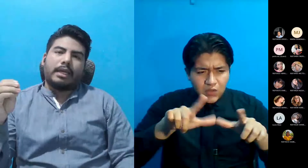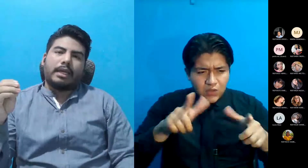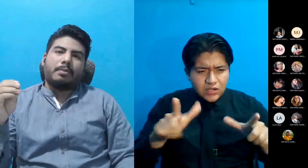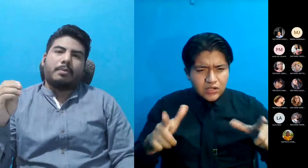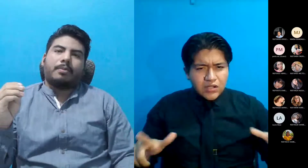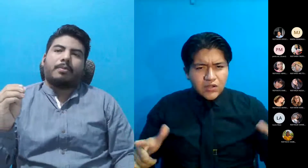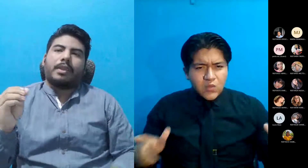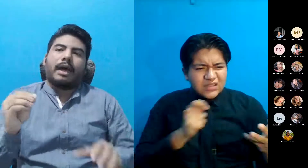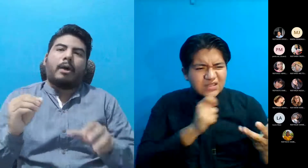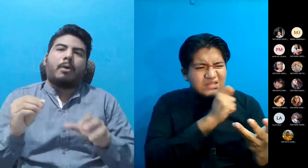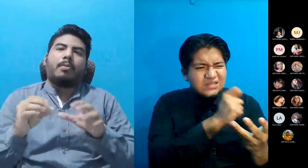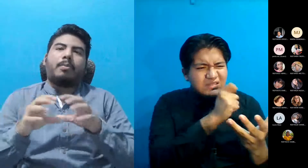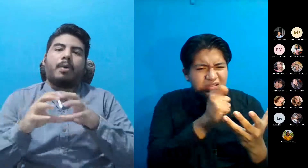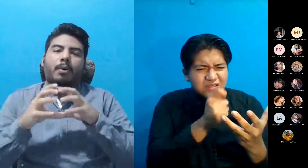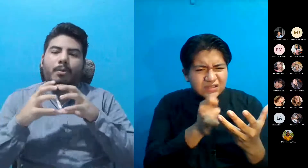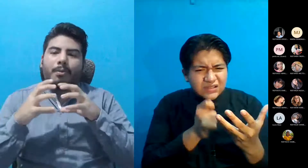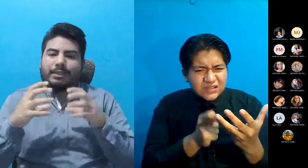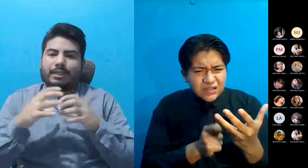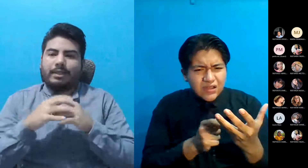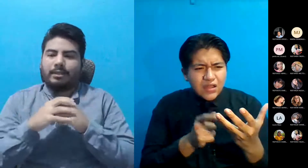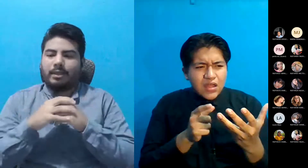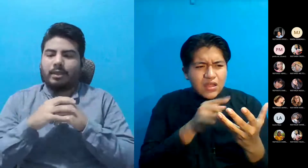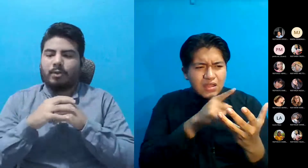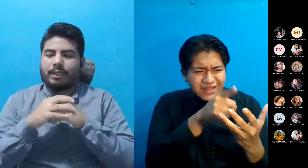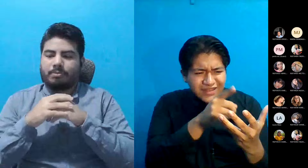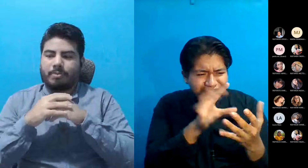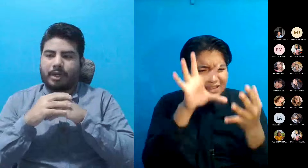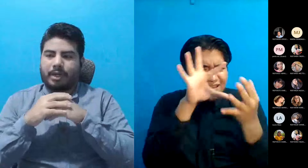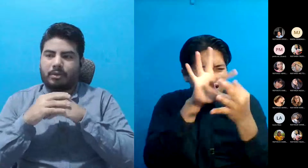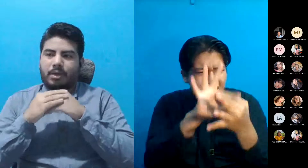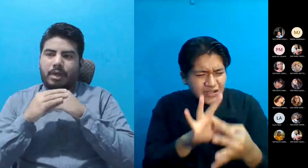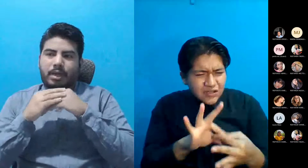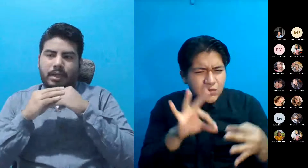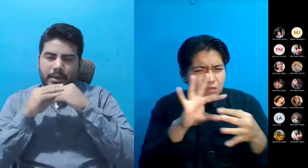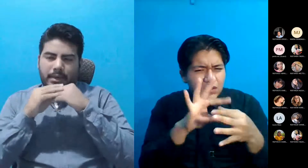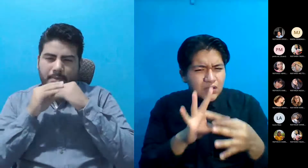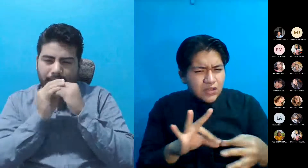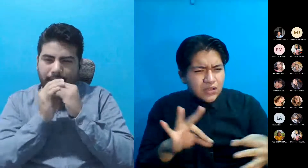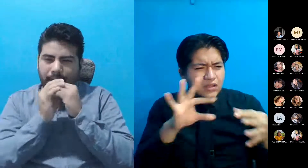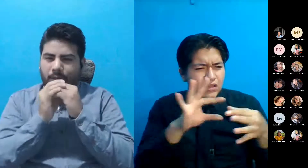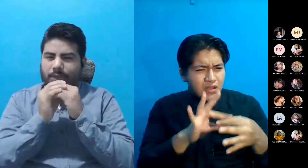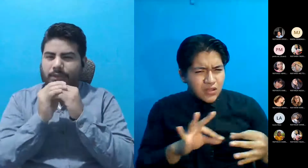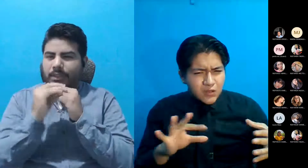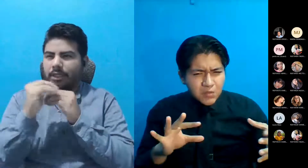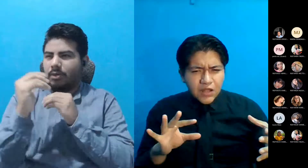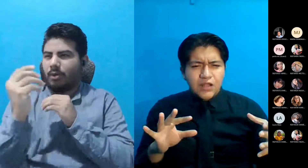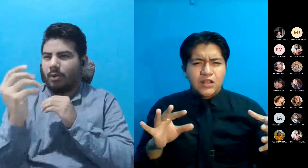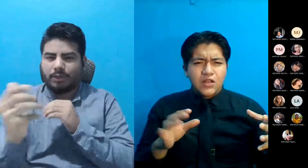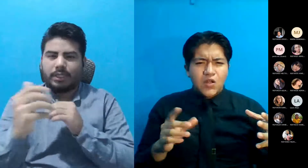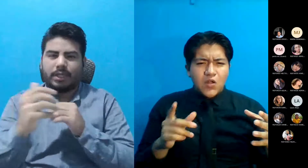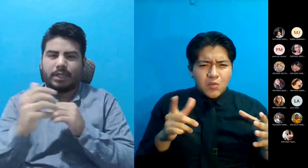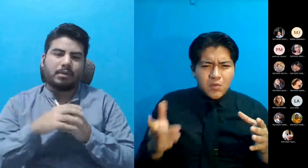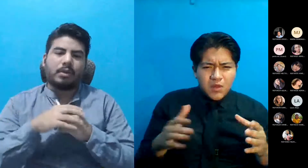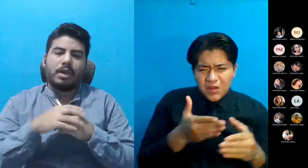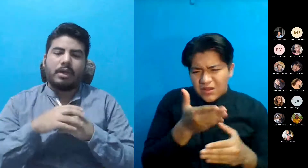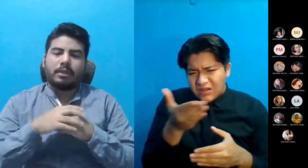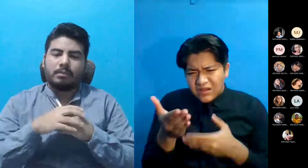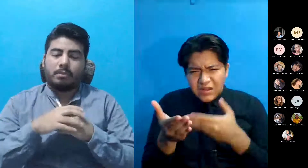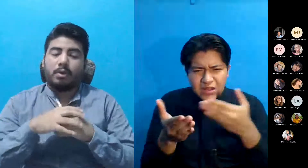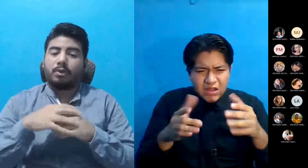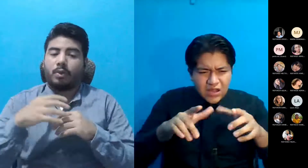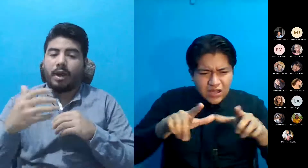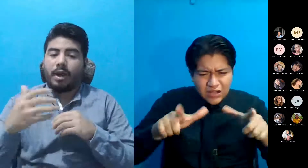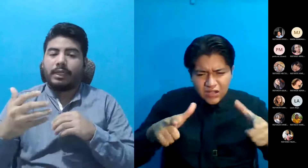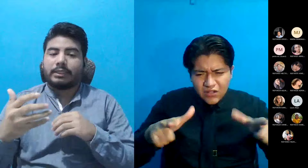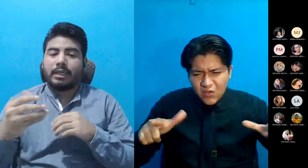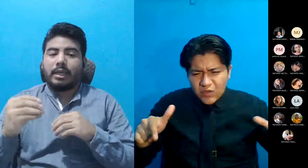cuales da un poco más de un aspecto material lingüístico observador